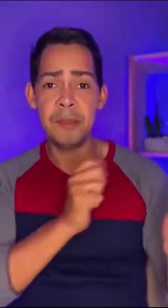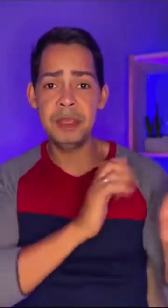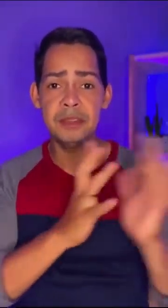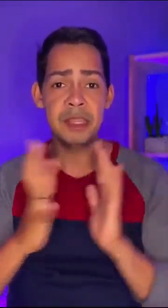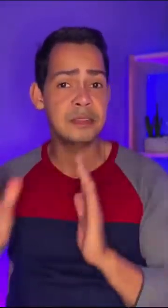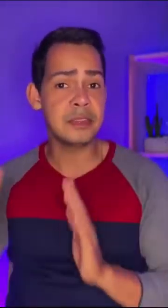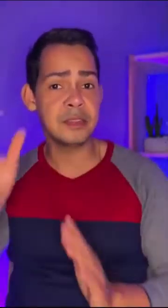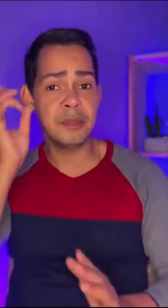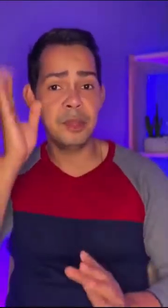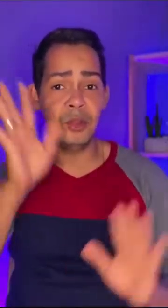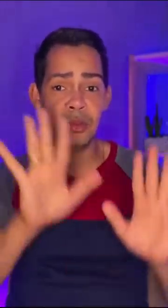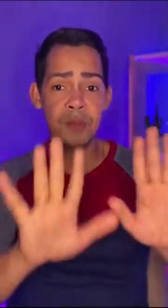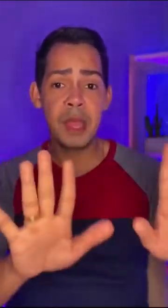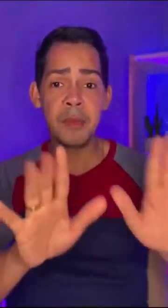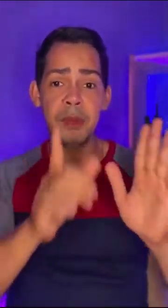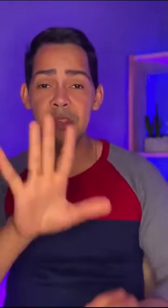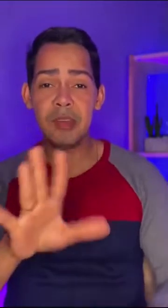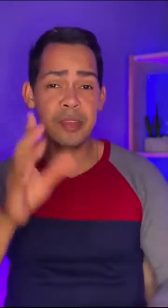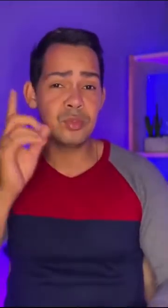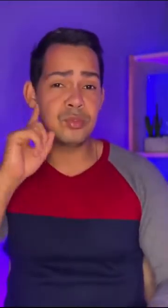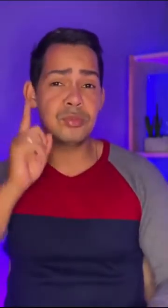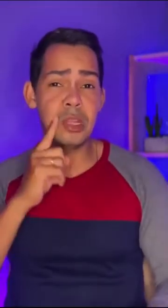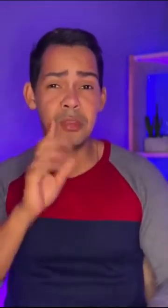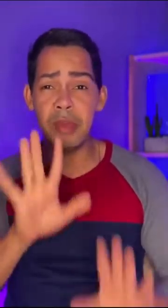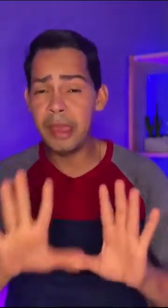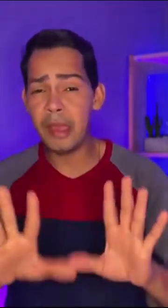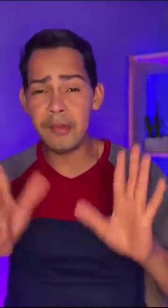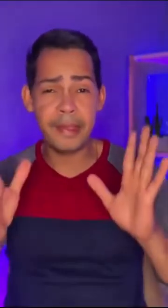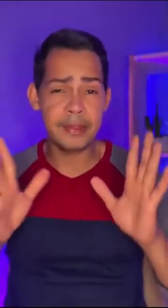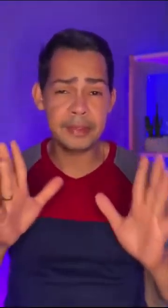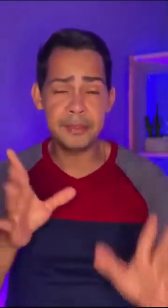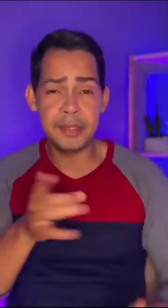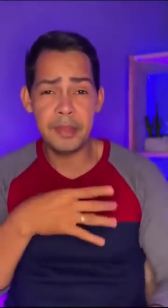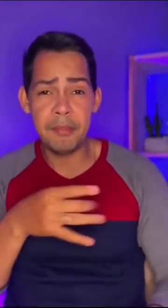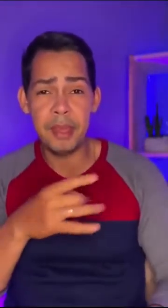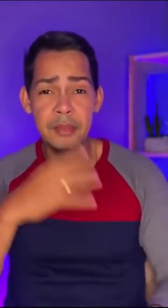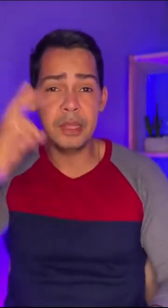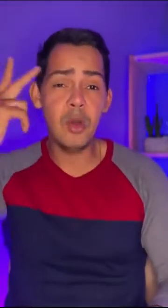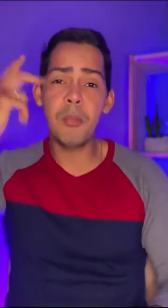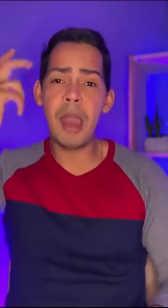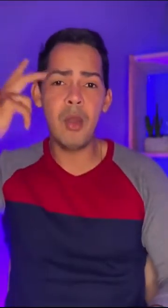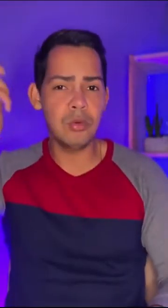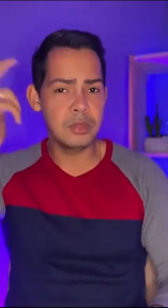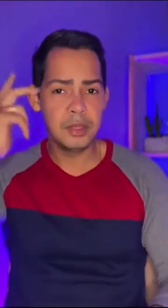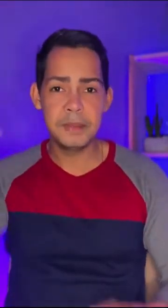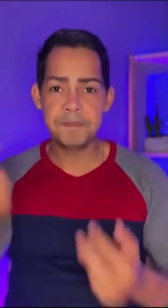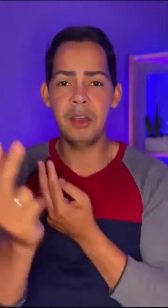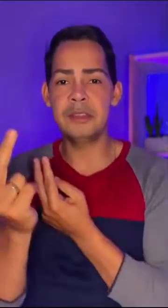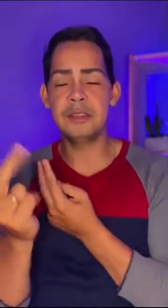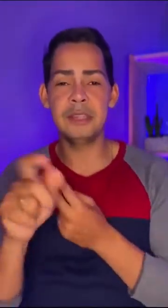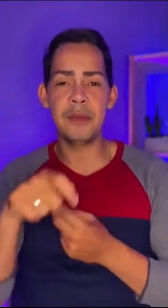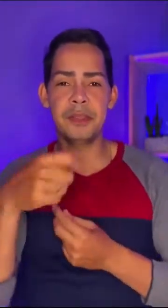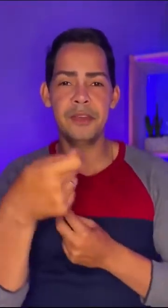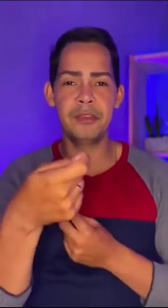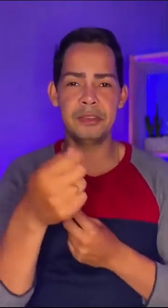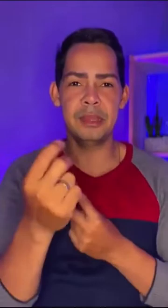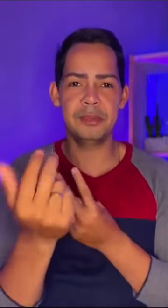minha sinalização ela melhorou. Você vai ver que o surdo ele não é alguém assim para você ter medo, é normal. Ó, esse sinal aqui, ó, vou ensinar para